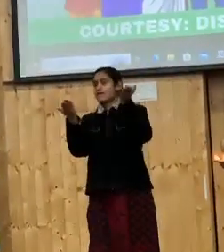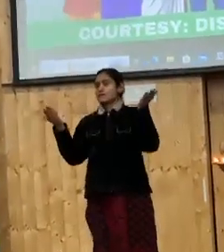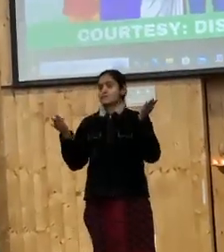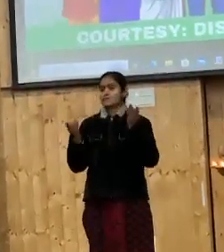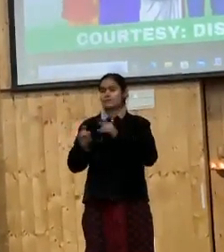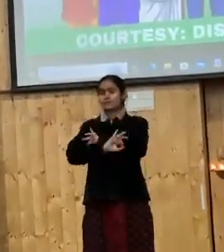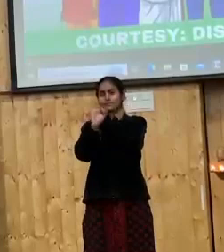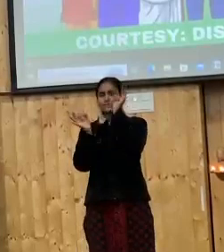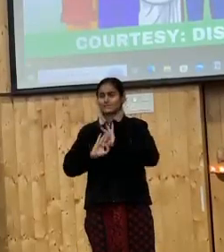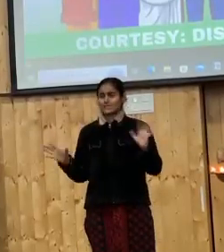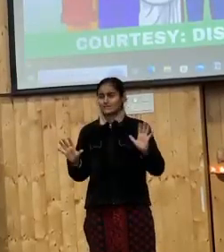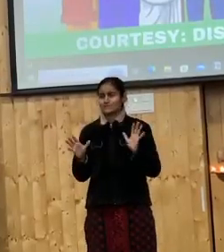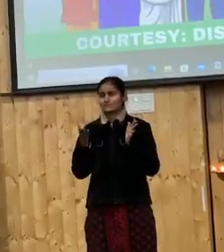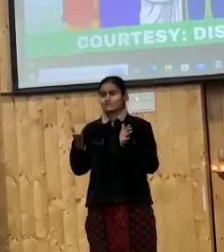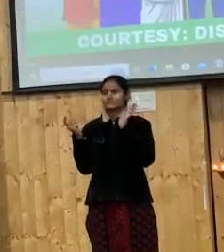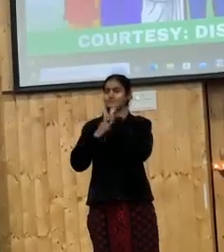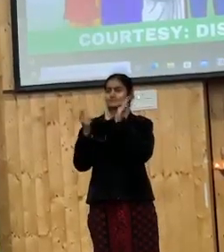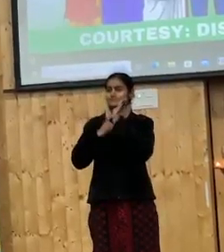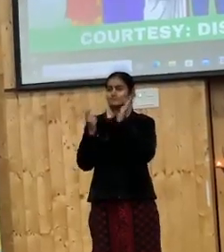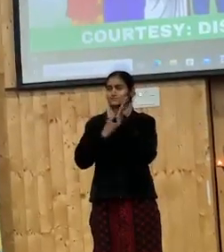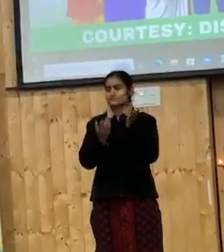सक्षम ऐप डाउनलोड करना।